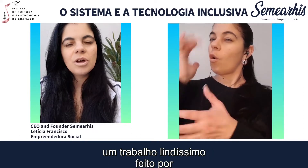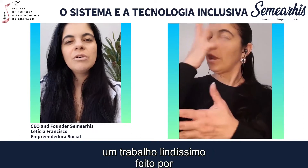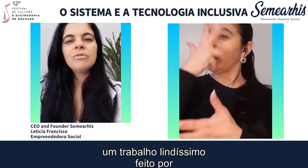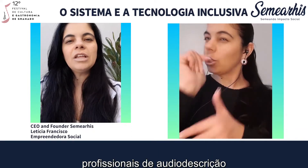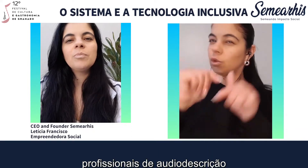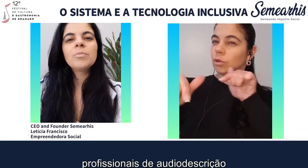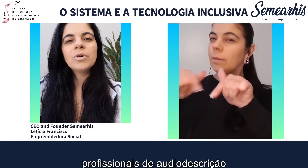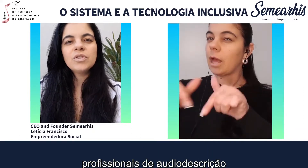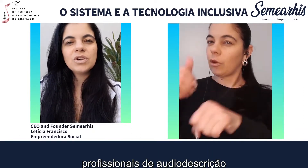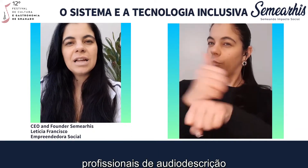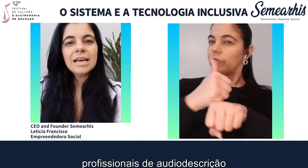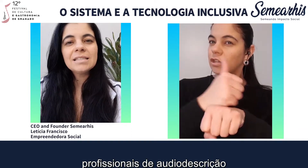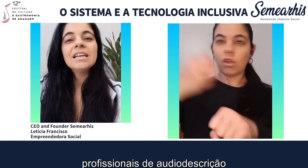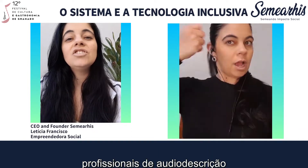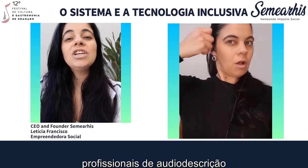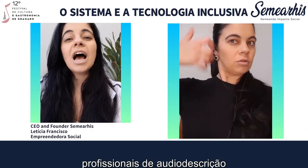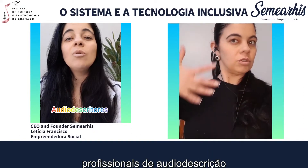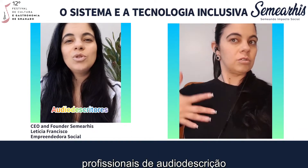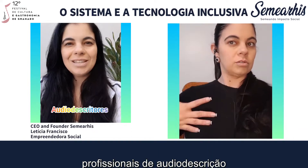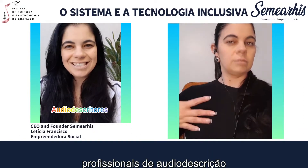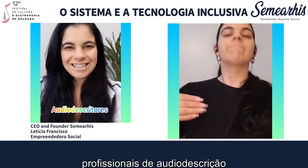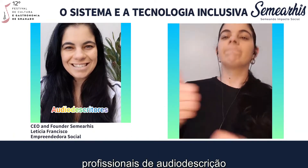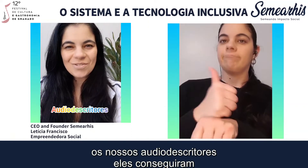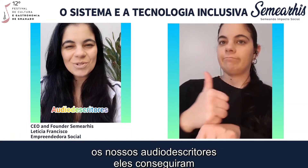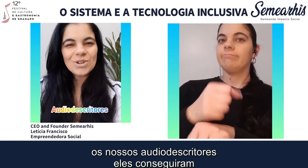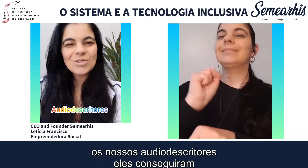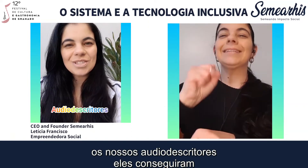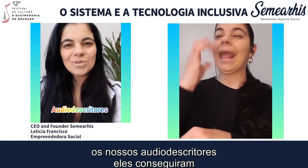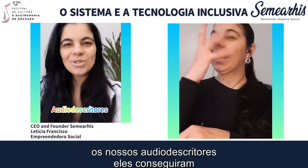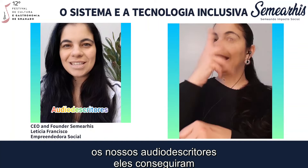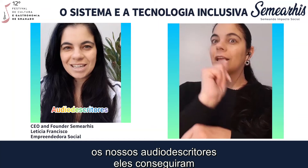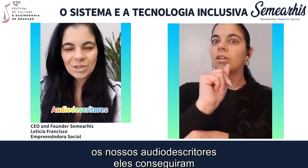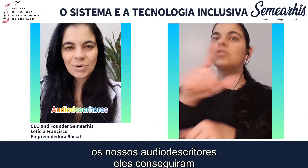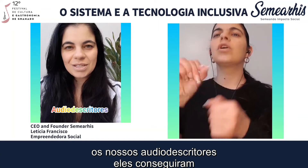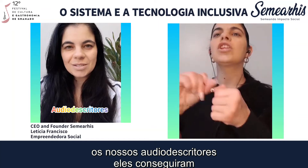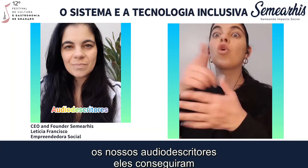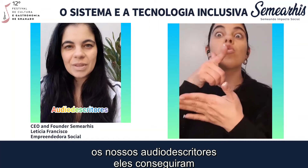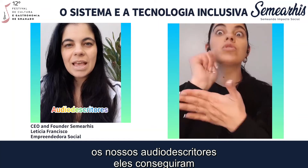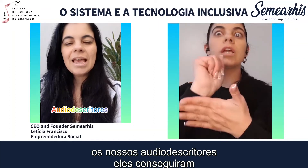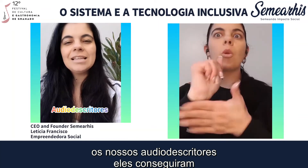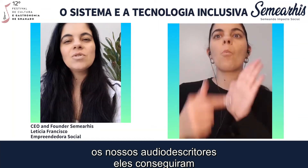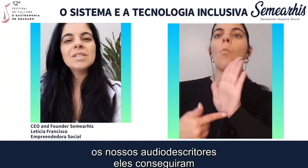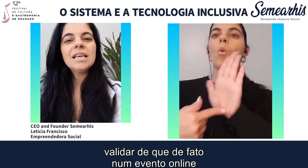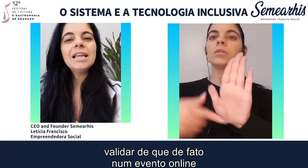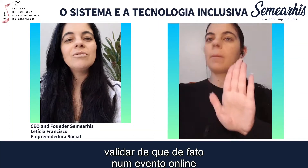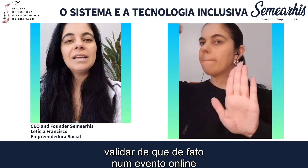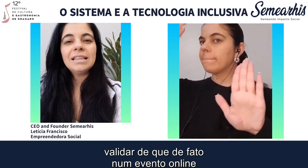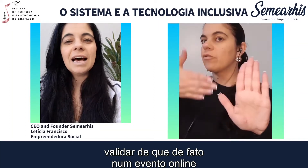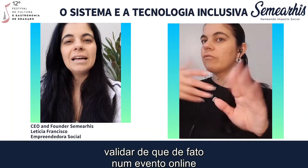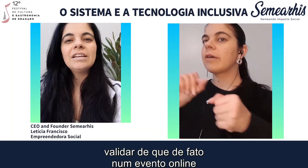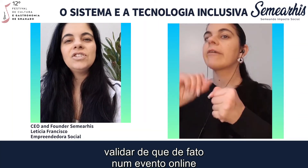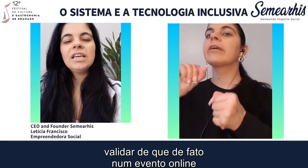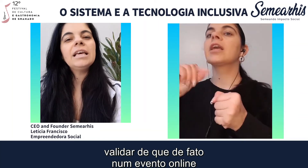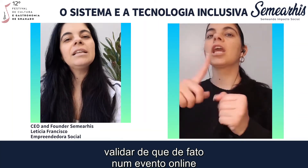lindíssimo feito por profissionais de audiodescrição, os nossos audiodescritores. Eles conseguiram